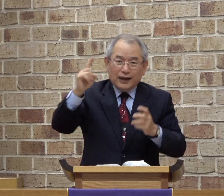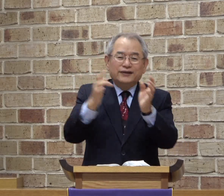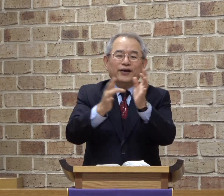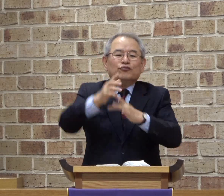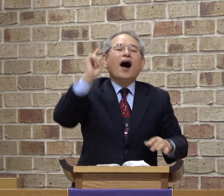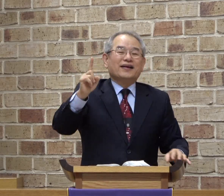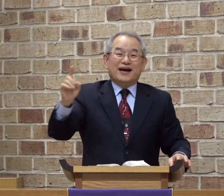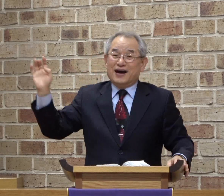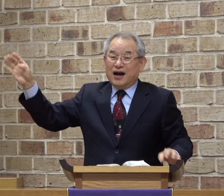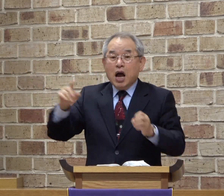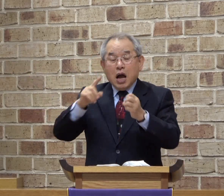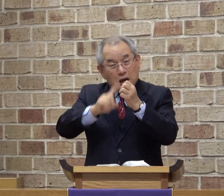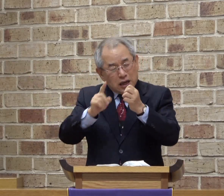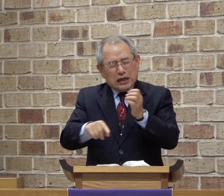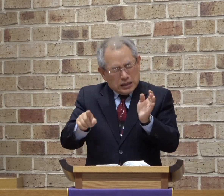최봉익 지금 목사님이 되셨지만